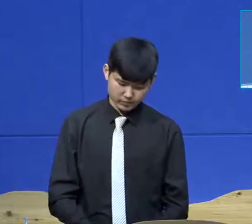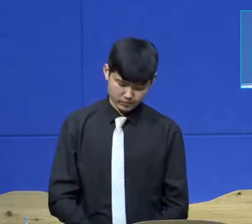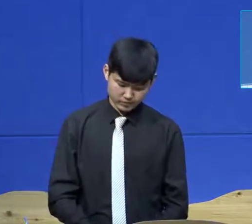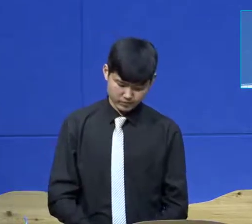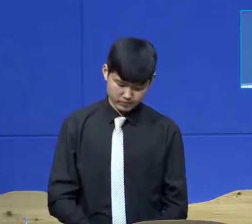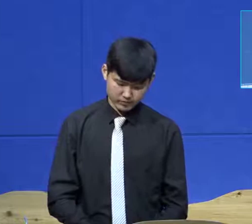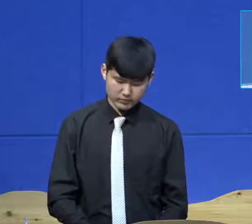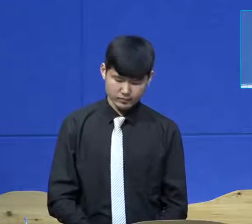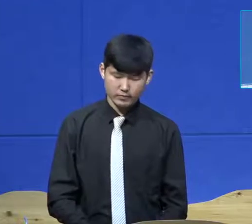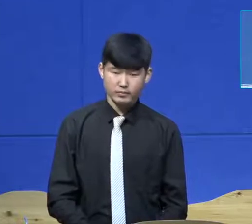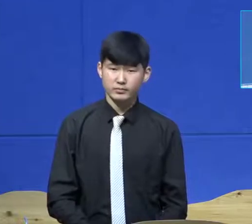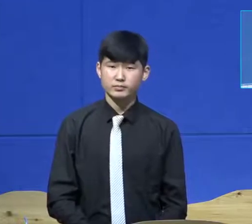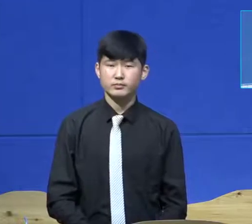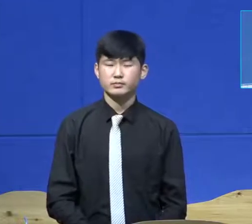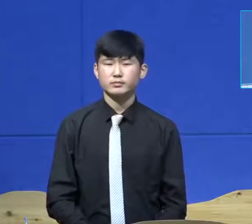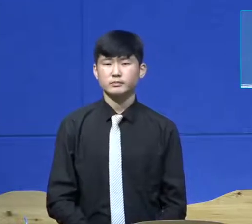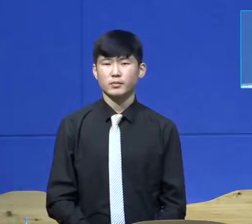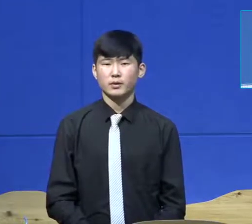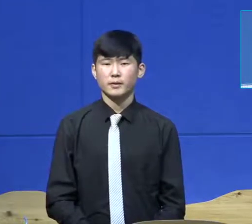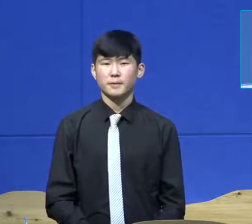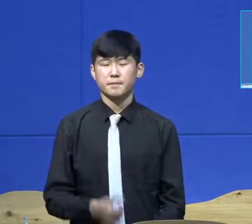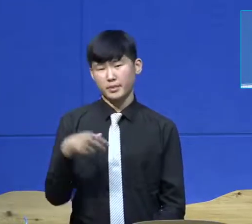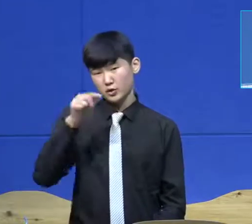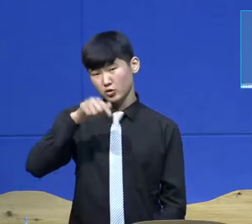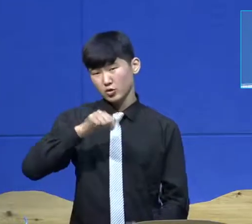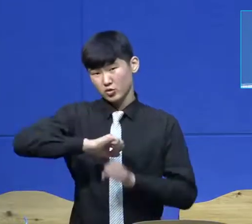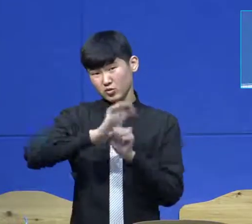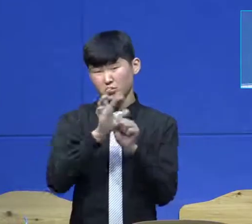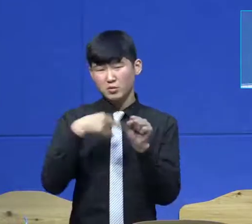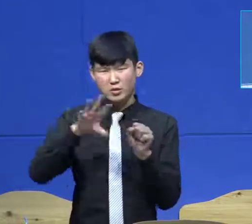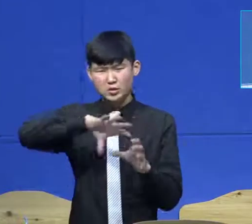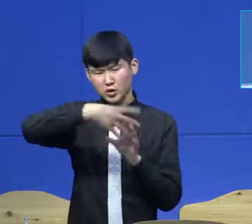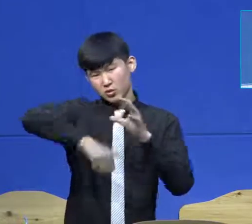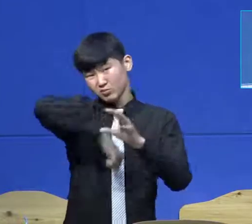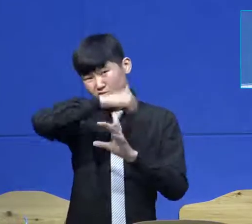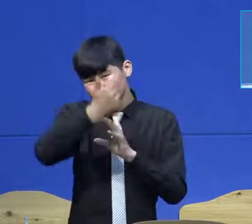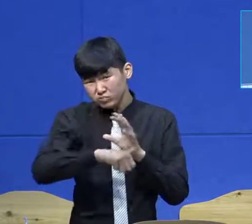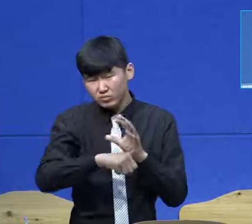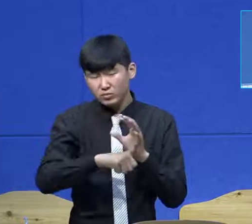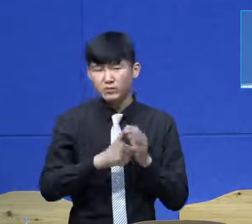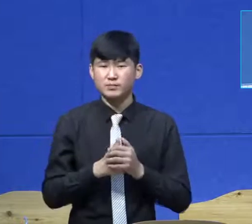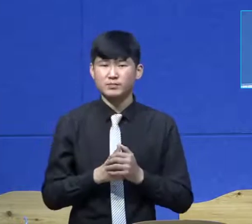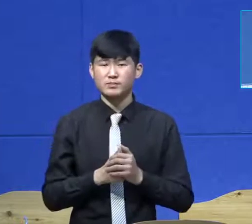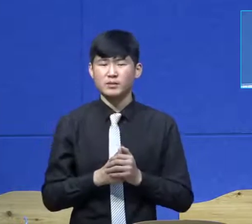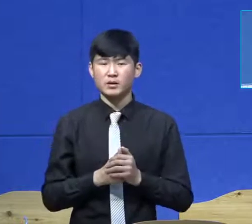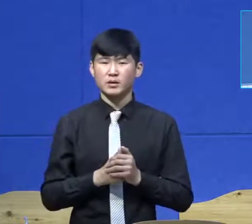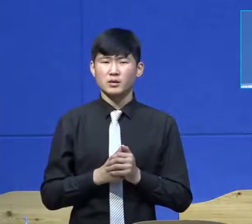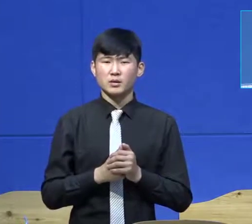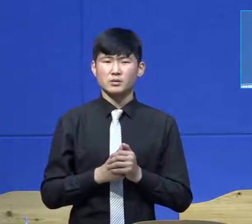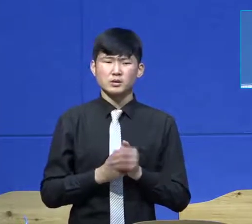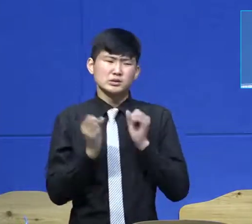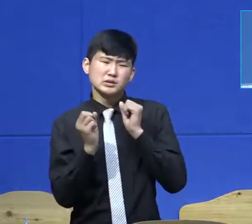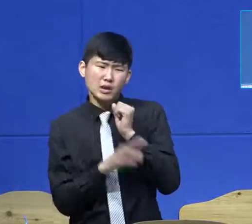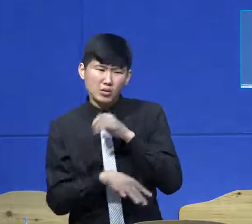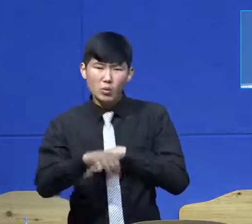За тэгээд одоо коронавигаас болоод бүх дэлхий дахинд ядуу